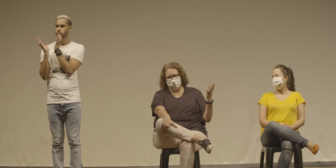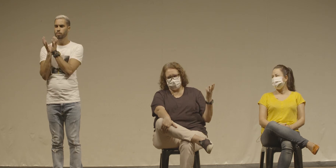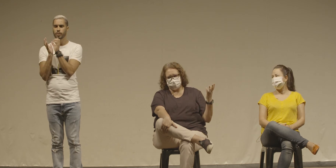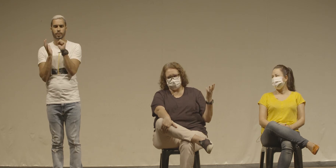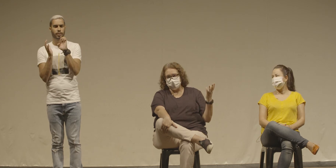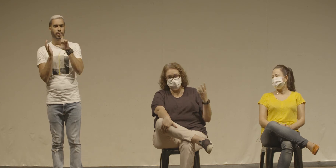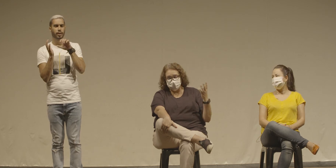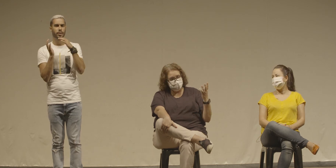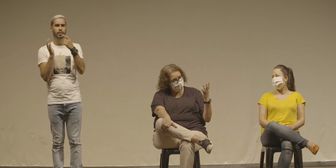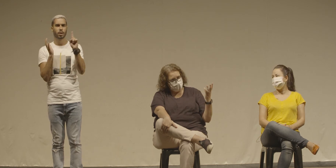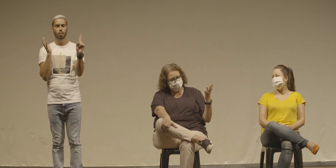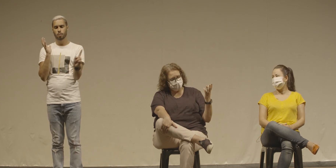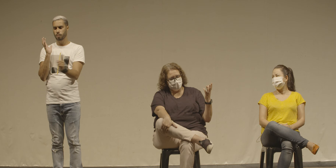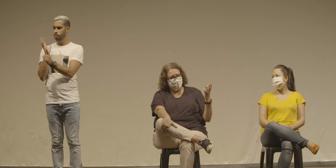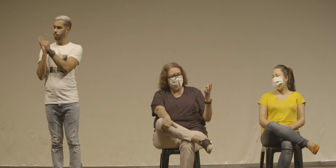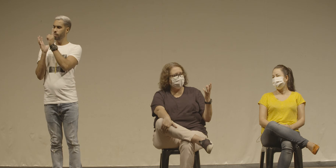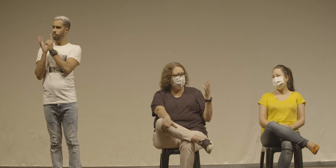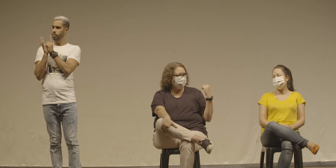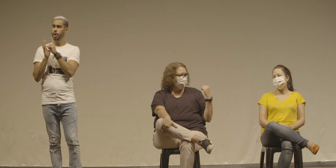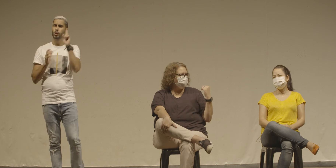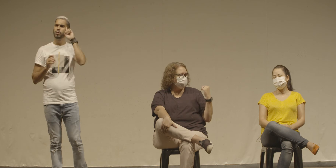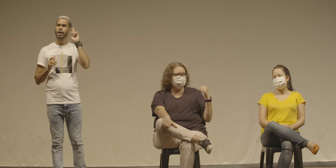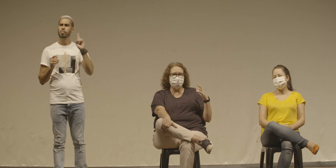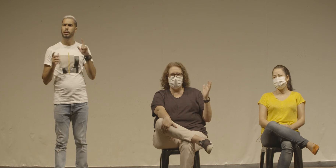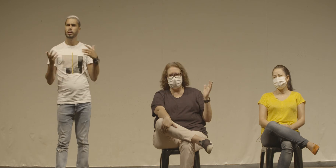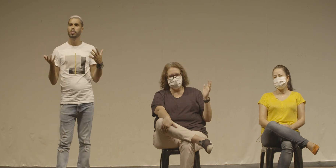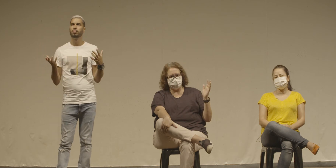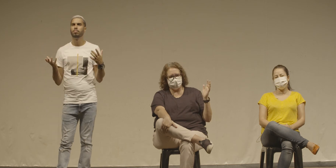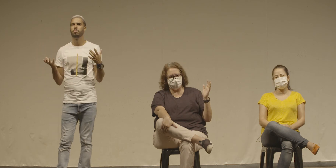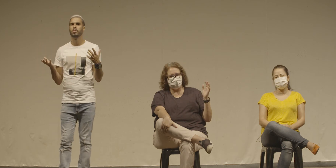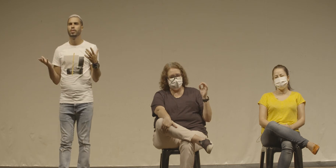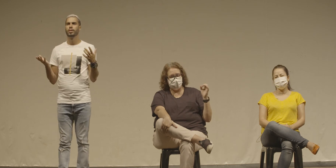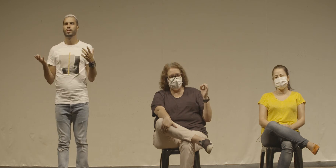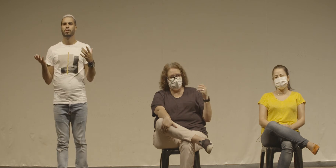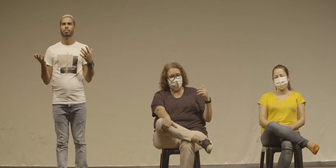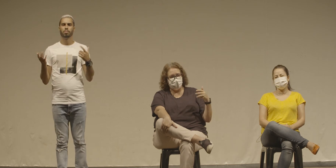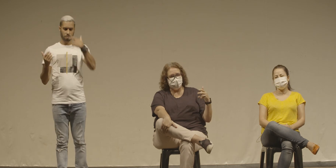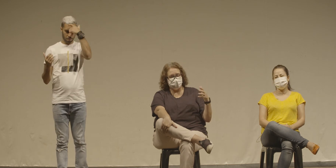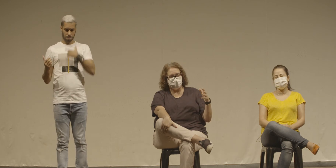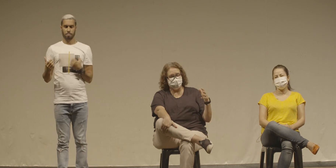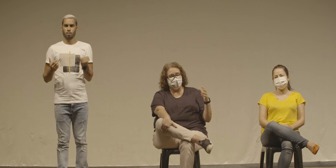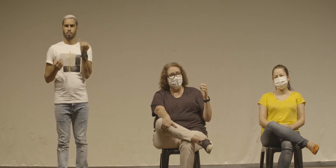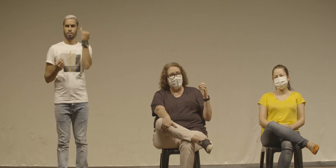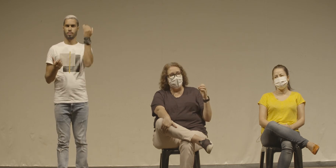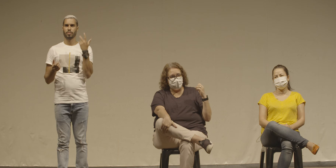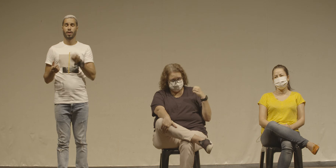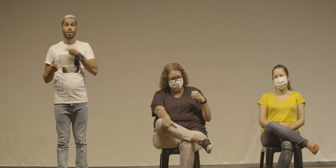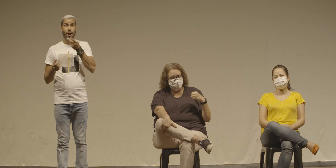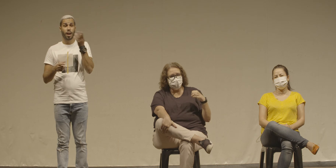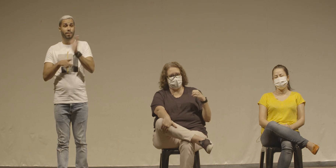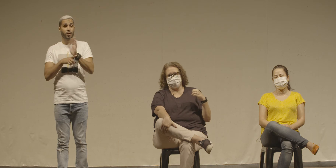importância delas, elas não sabiam mesmo. O que é falado no filme não é falsa modéstia, modéstia,